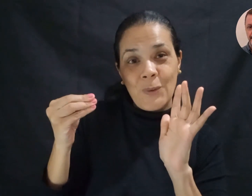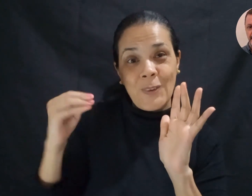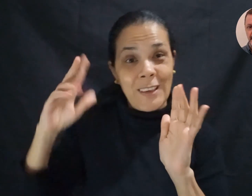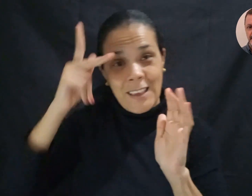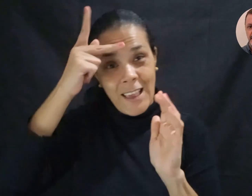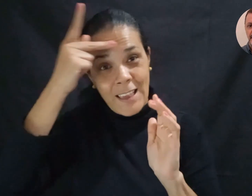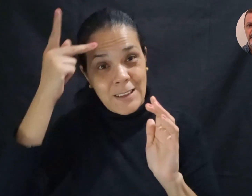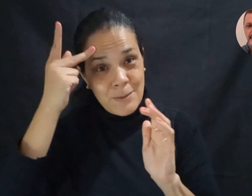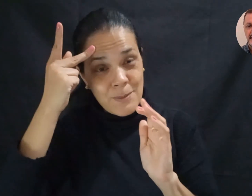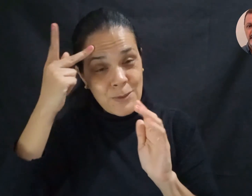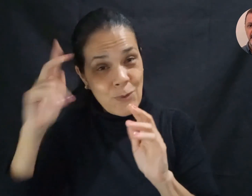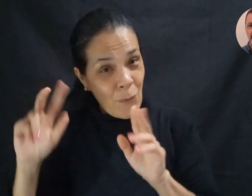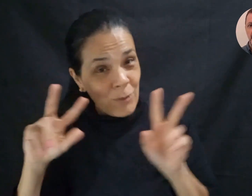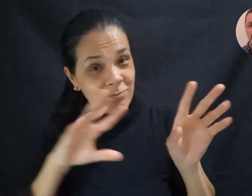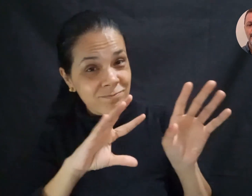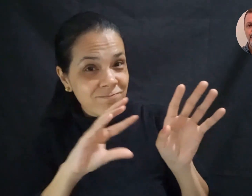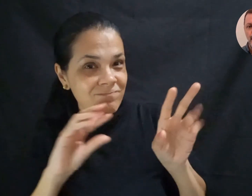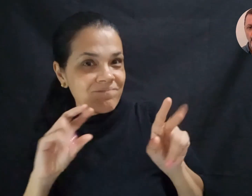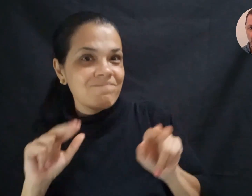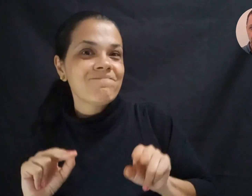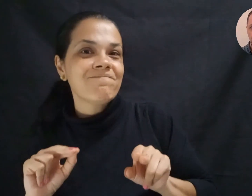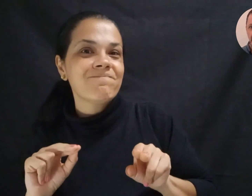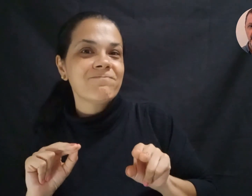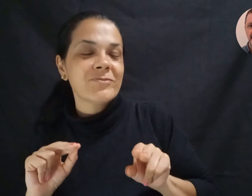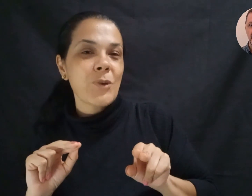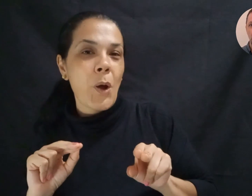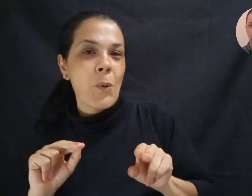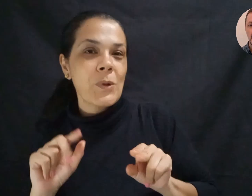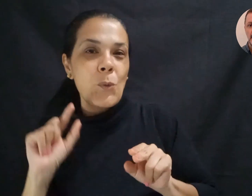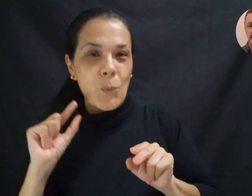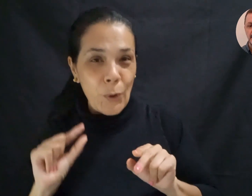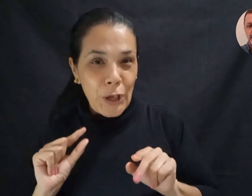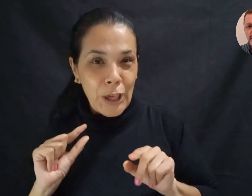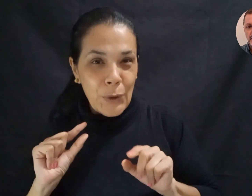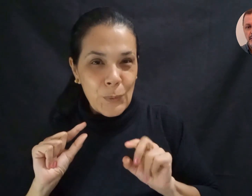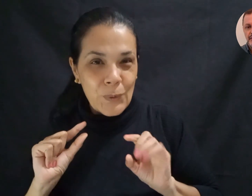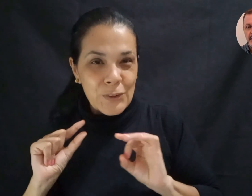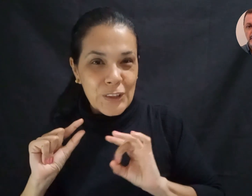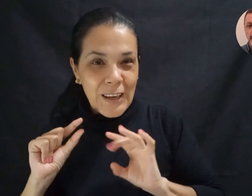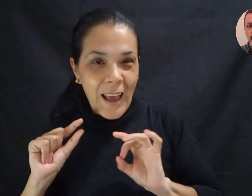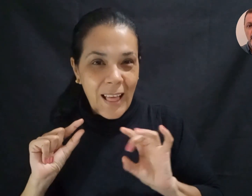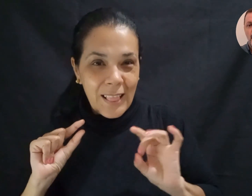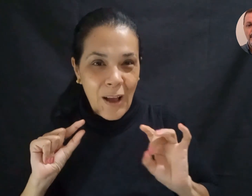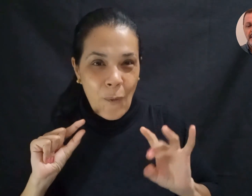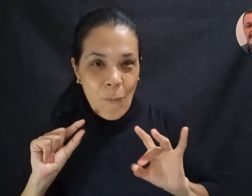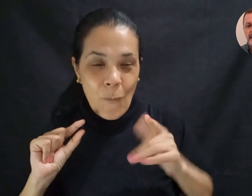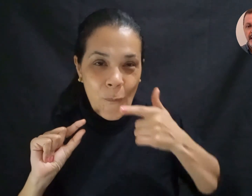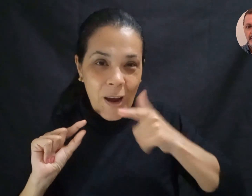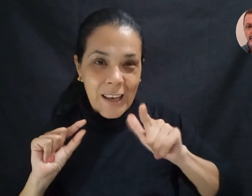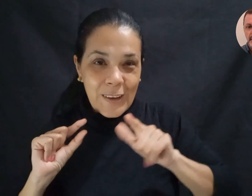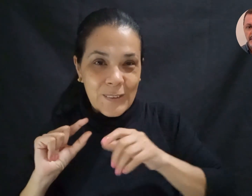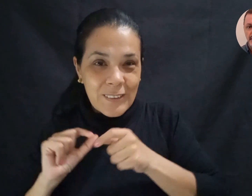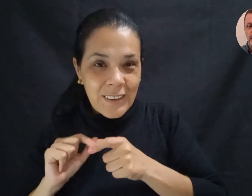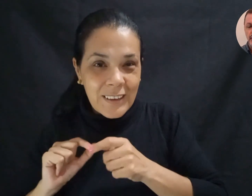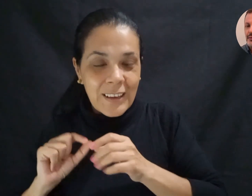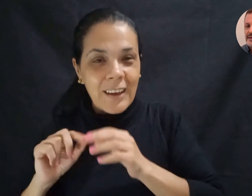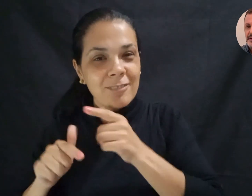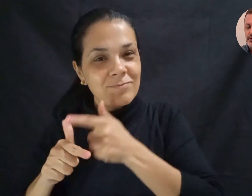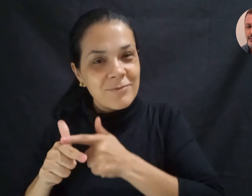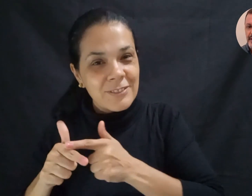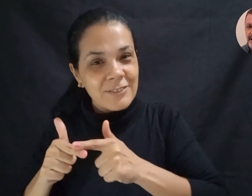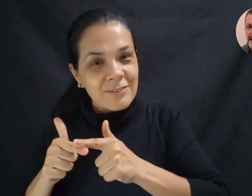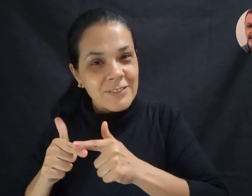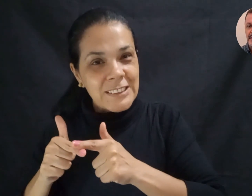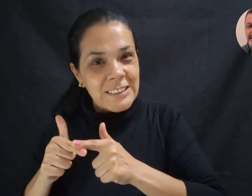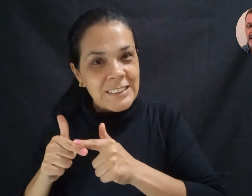mesmo. De tal forma que o pouco que cada um tinha consigo, compartilhado, se tornou